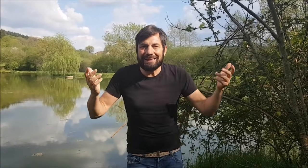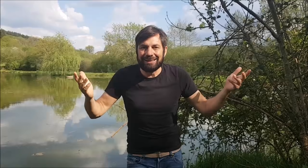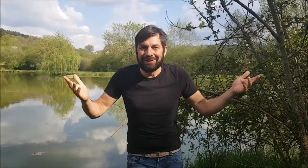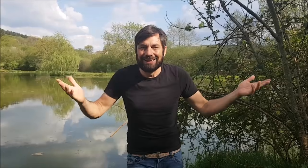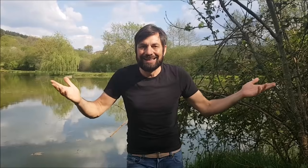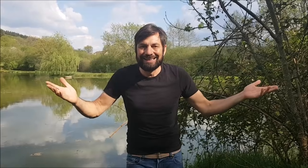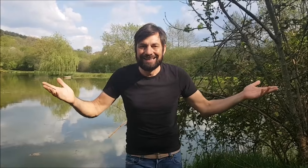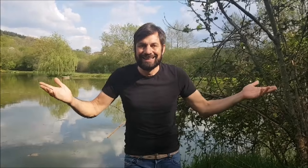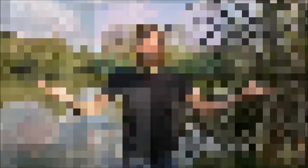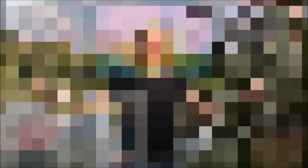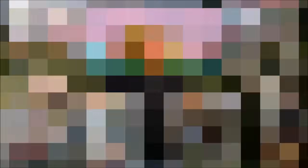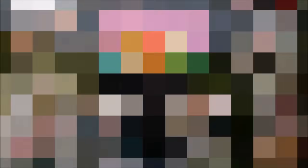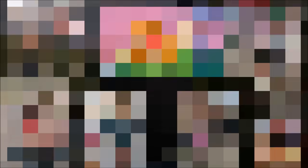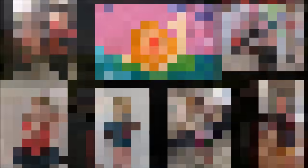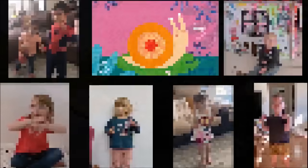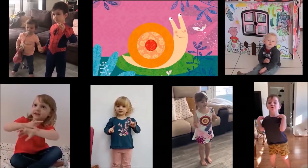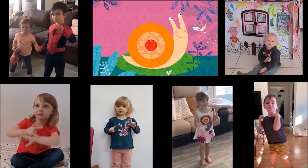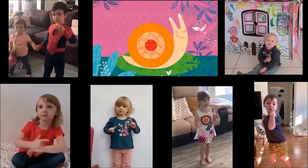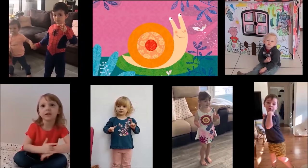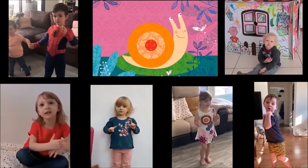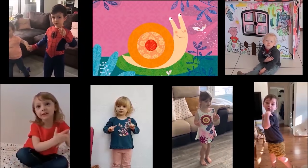C'est maintenant !